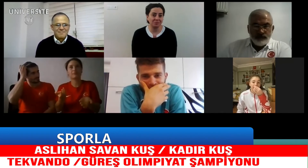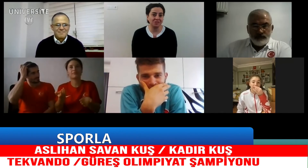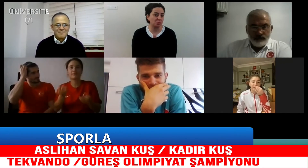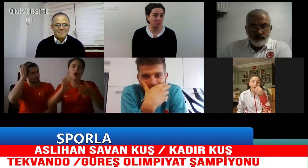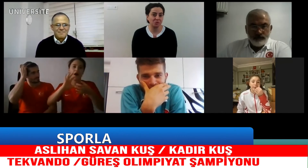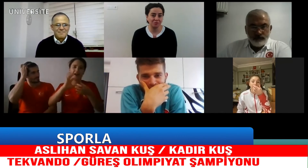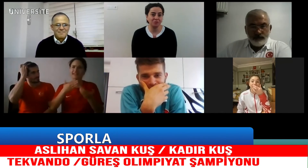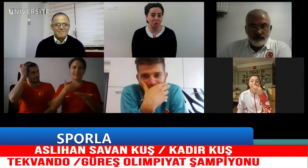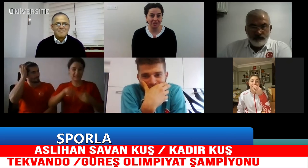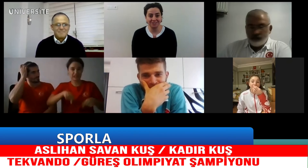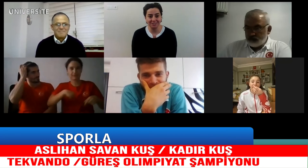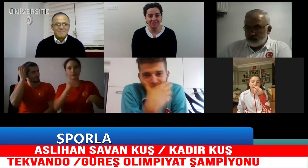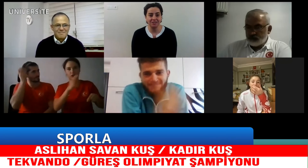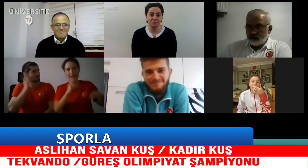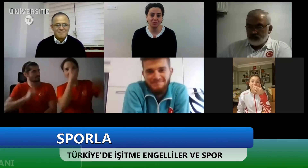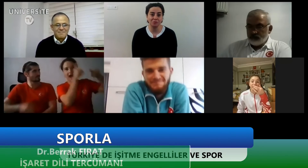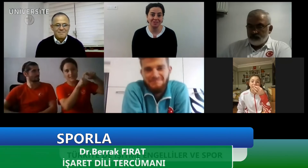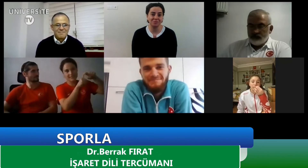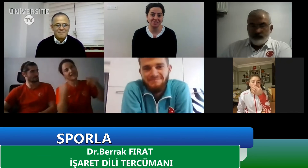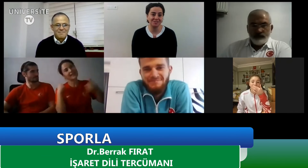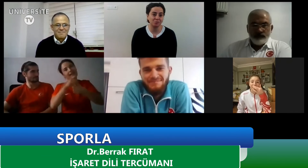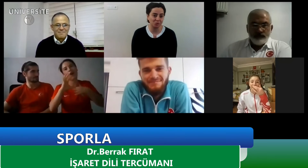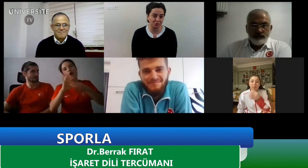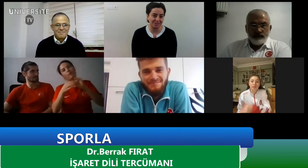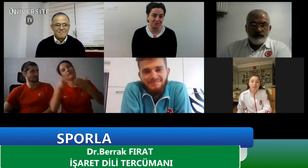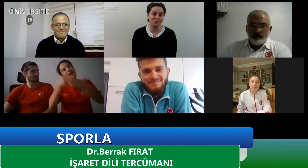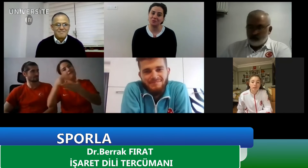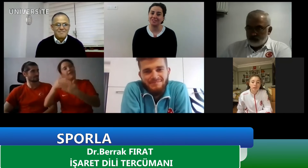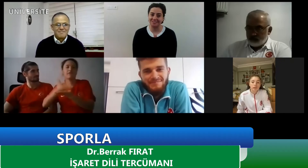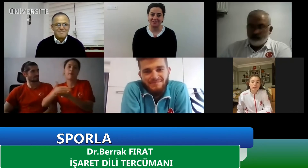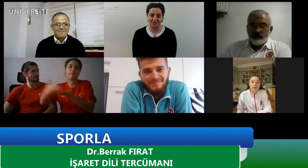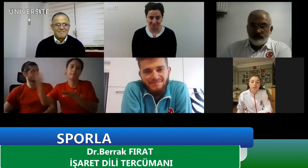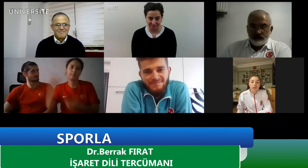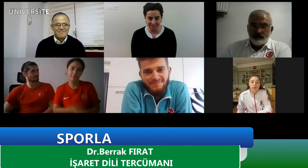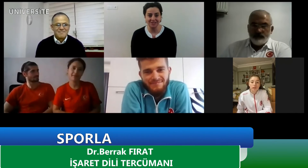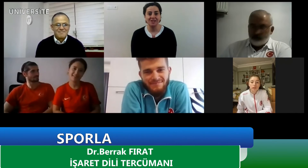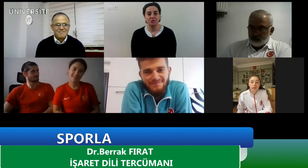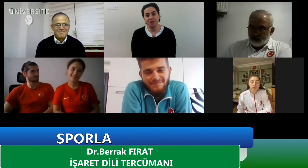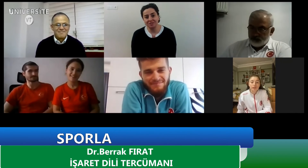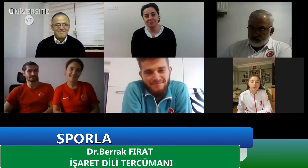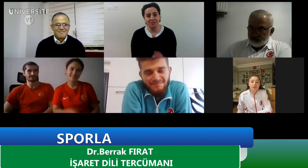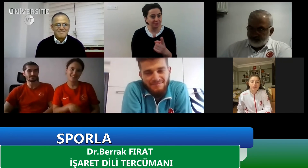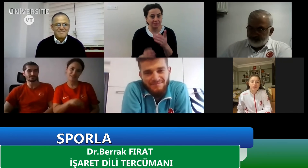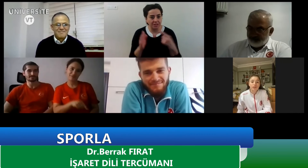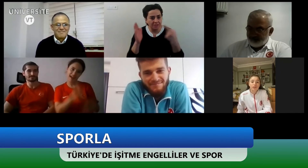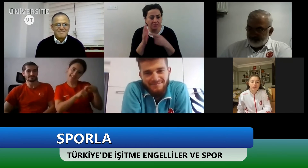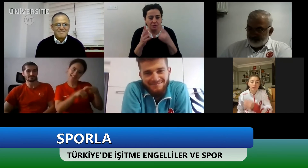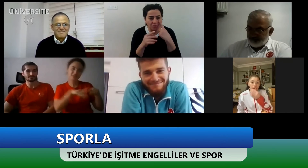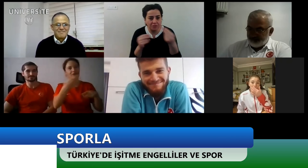Sporu bırakmayın. Spor zor, kolay değil ama sonundaki başarı size mutluluk getiriyor. O yüzden de devam etmelerini. Şu anda da